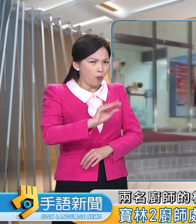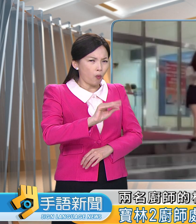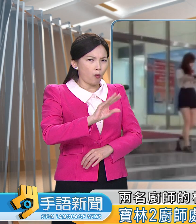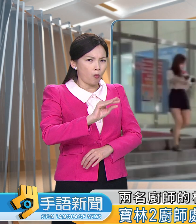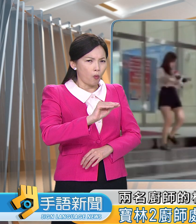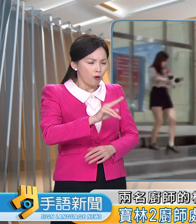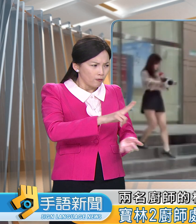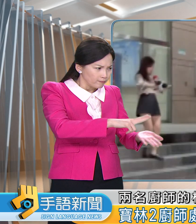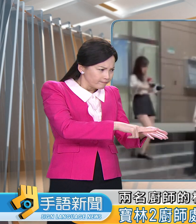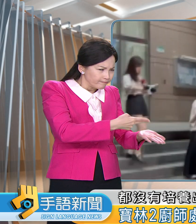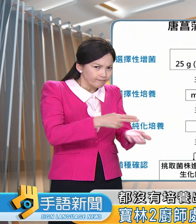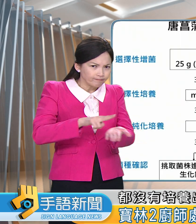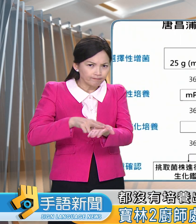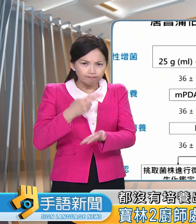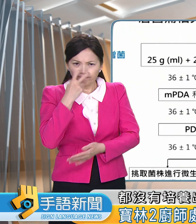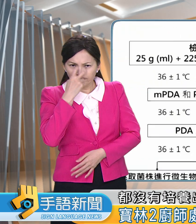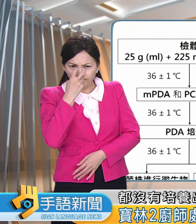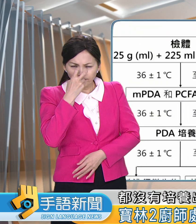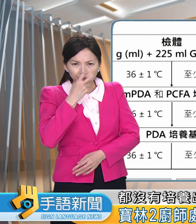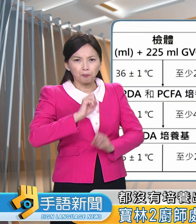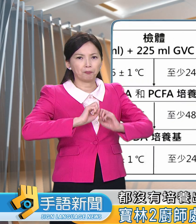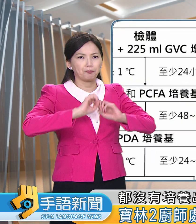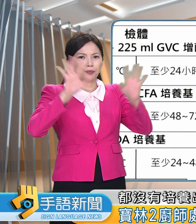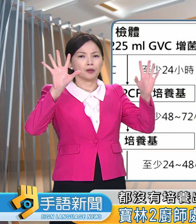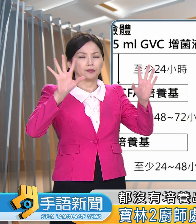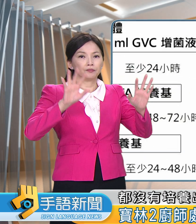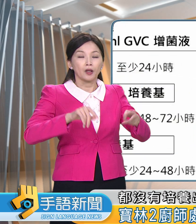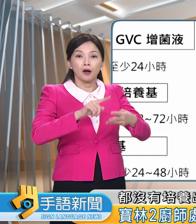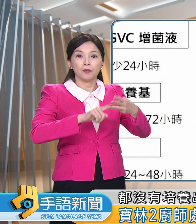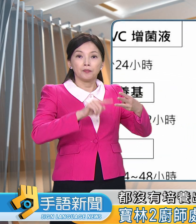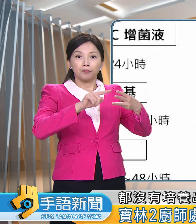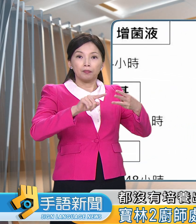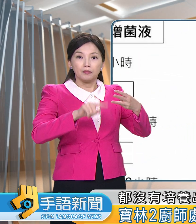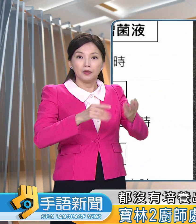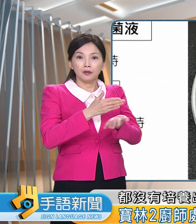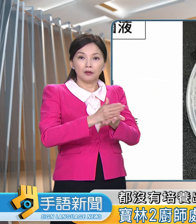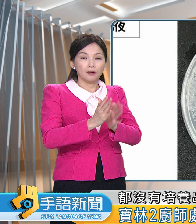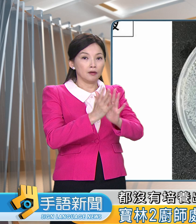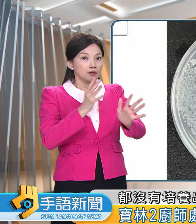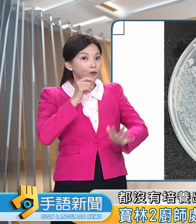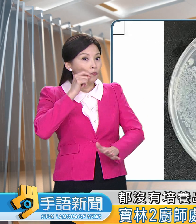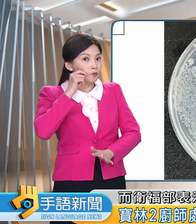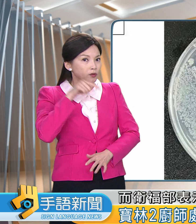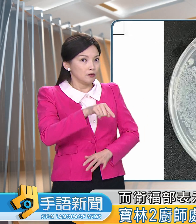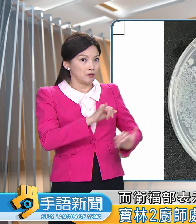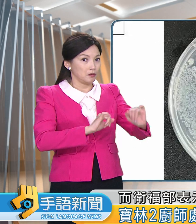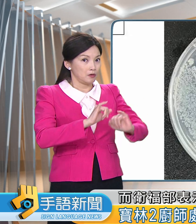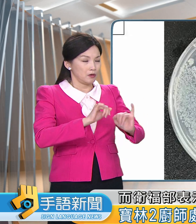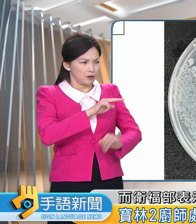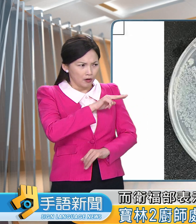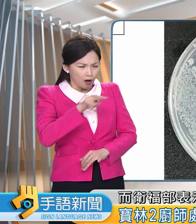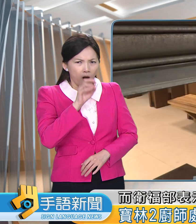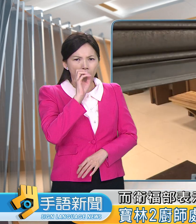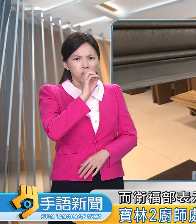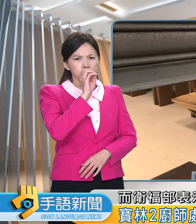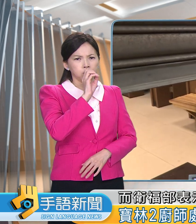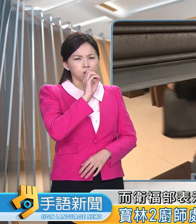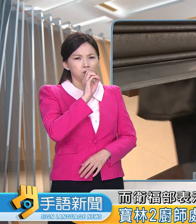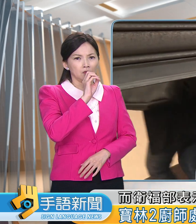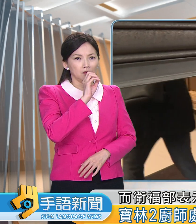所都没有培养出会产生邦克列酸的细菌。而卫福部表示，